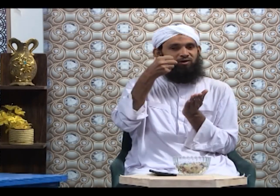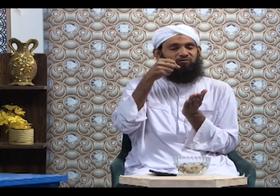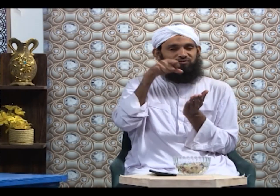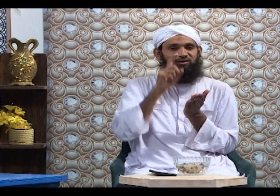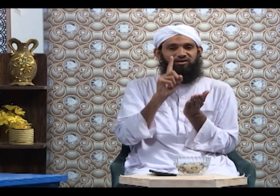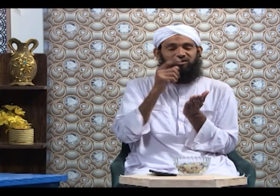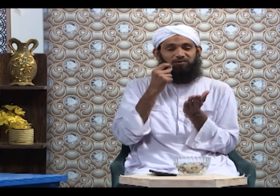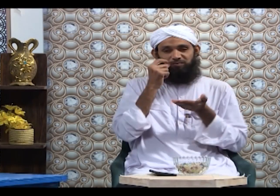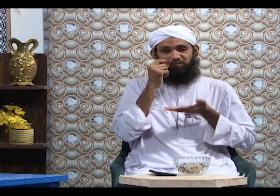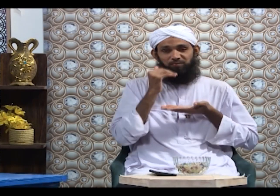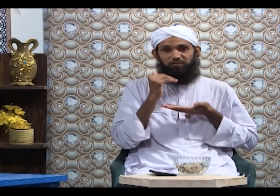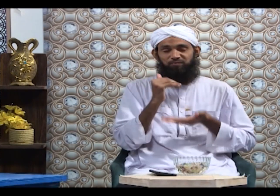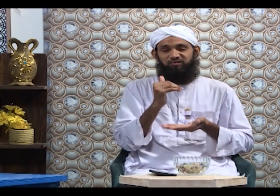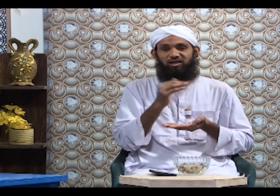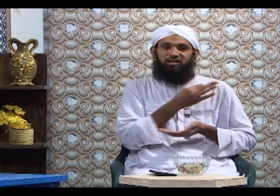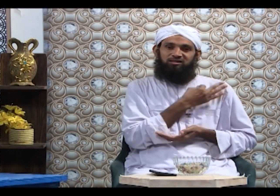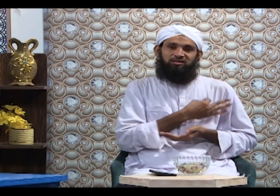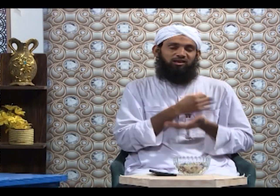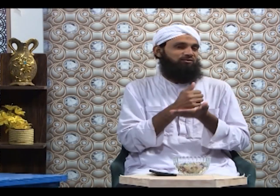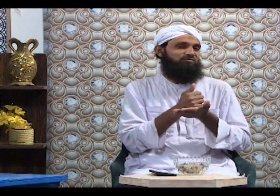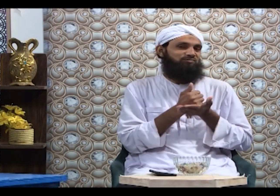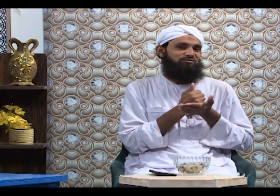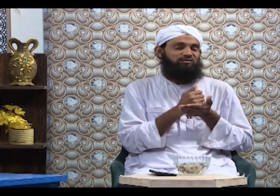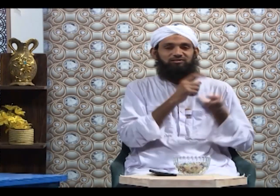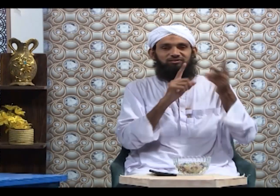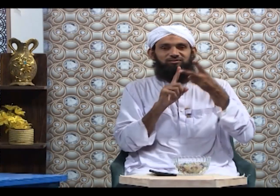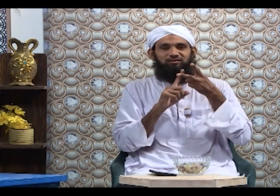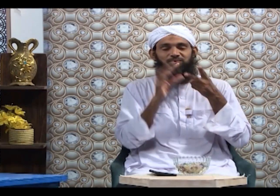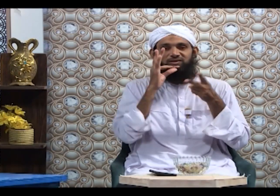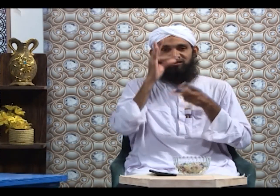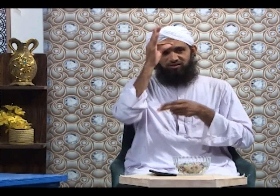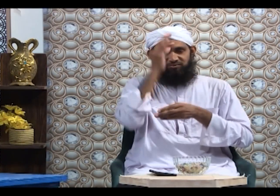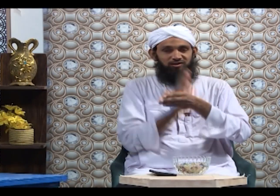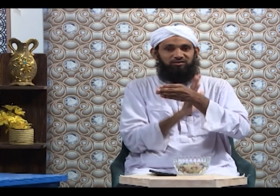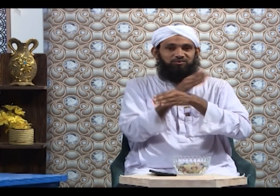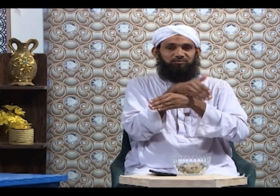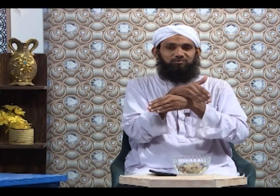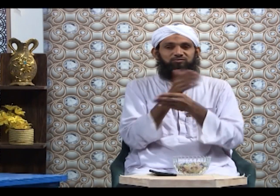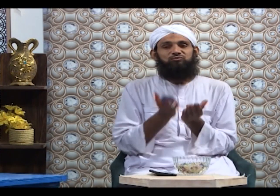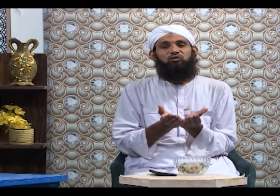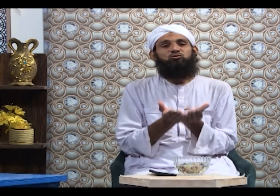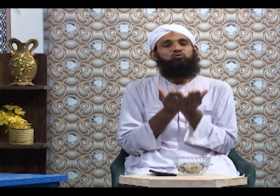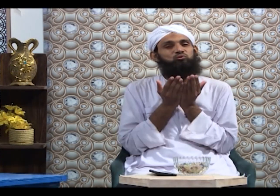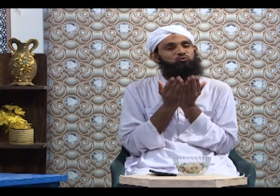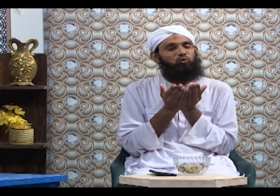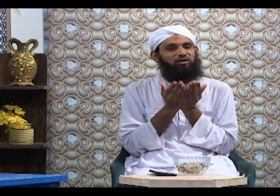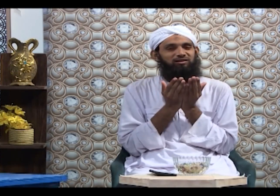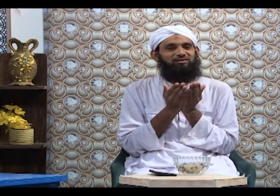طرح حضرت سیدنا ابراہیم خلیل اللہ علی نبینا وعلیہ الصلاۃ والسلام نے اپنی آنے والی نسلوں کو